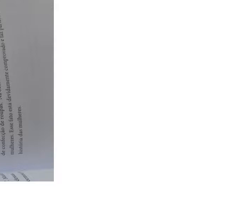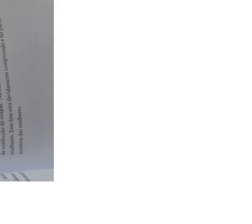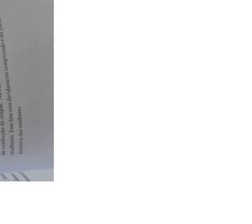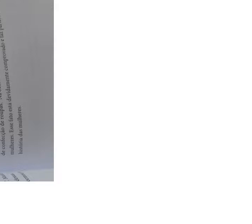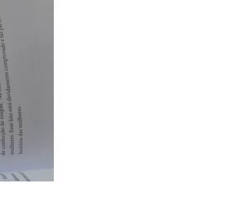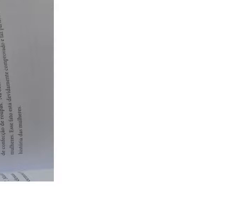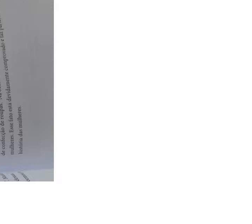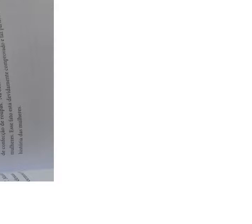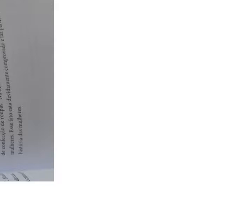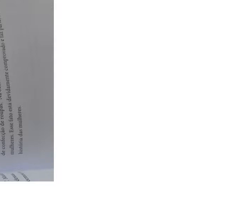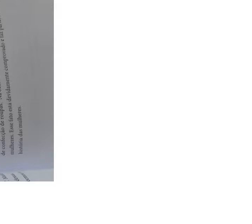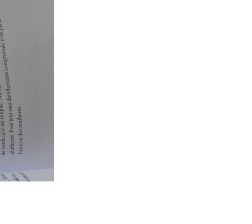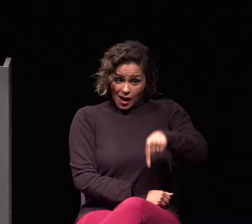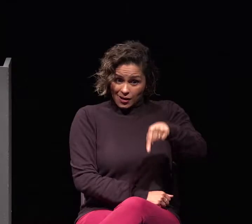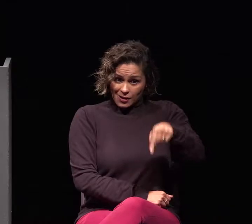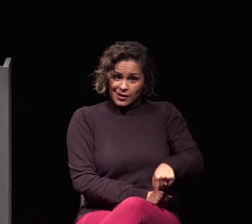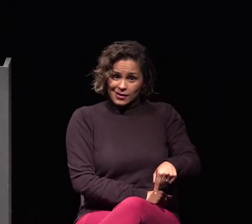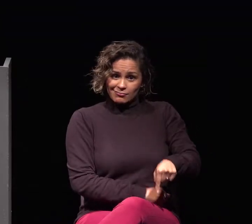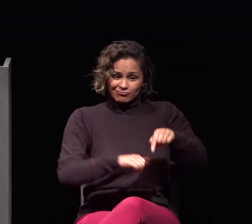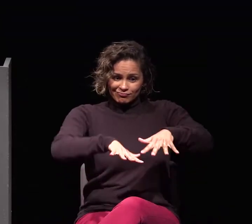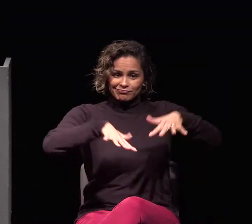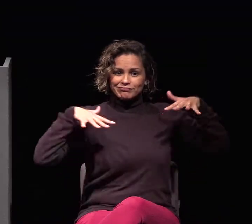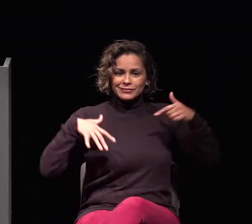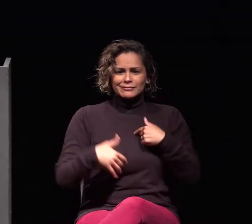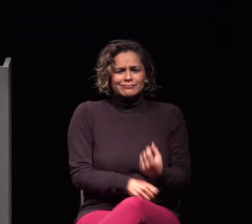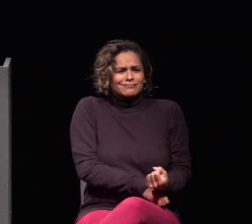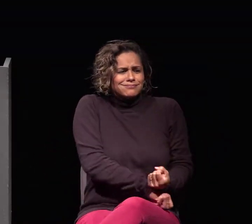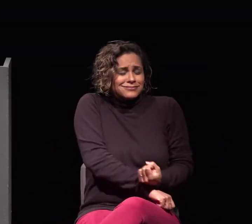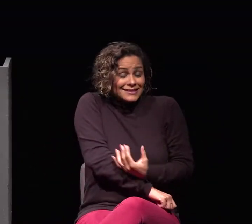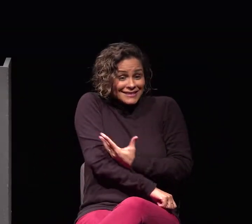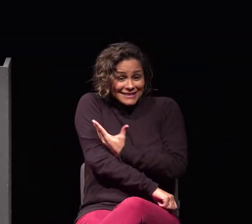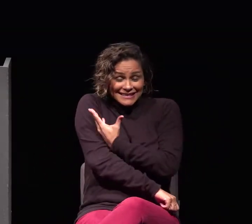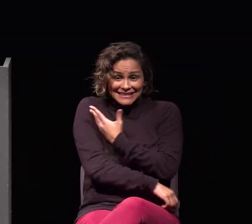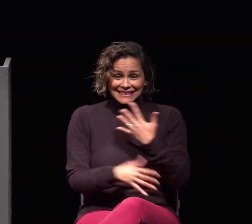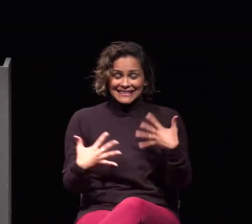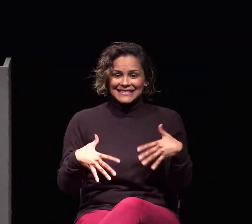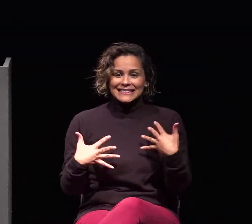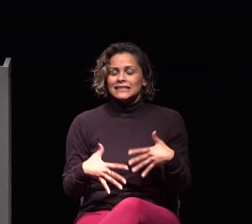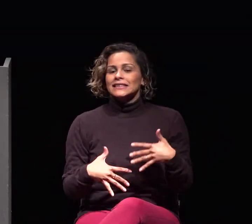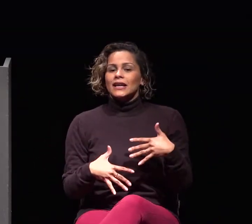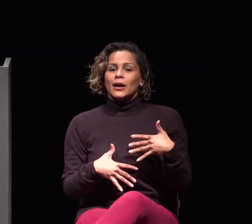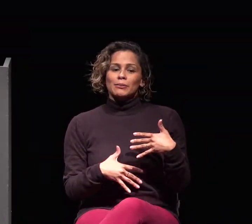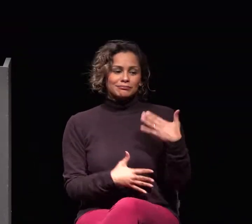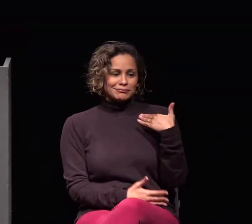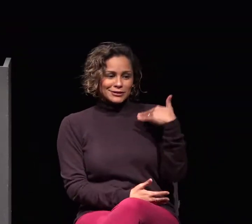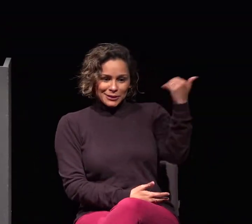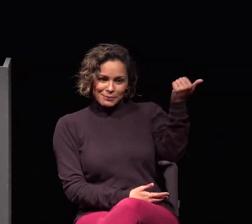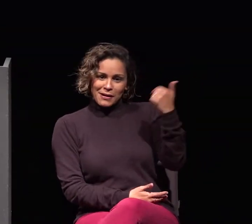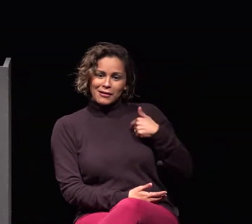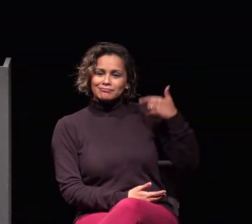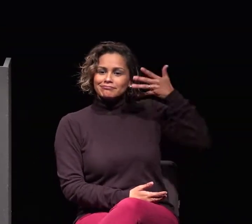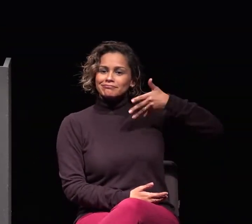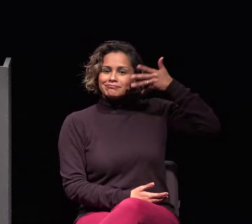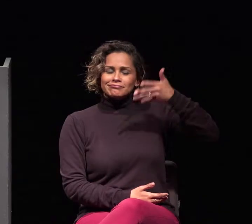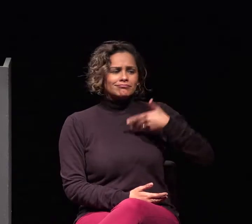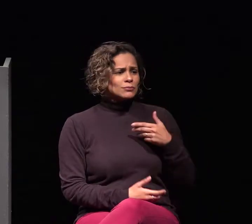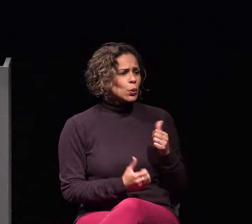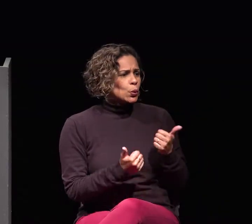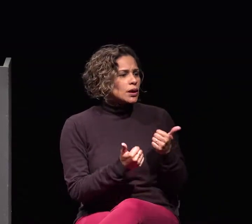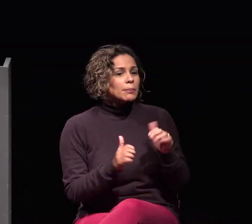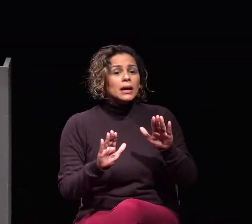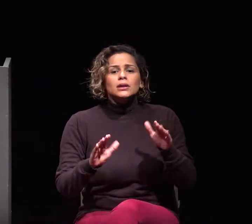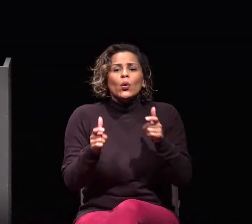faz aqui nesse auditório. Eu fiquei muito emocionada porque me chamaram para falar, falei, tudo bem, mas aonde que